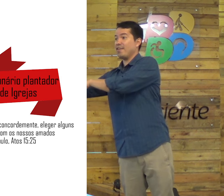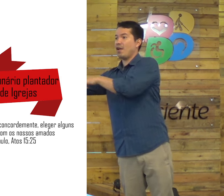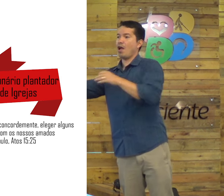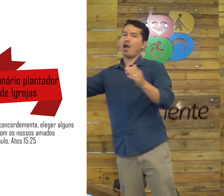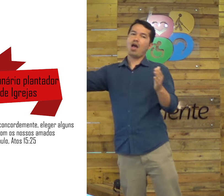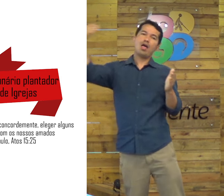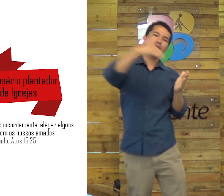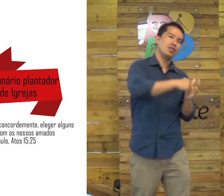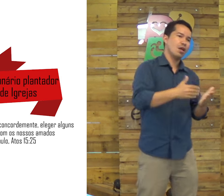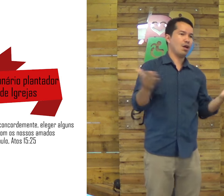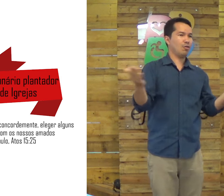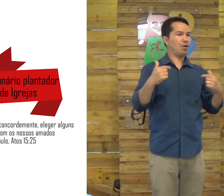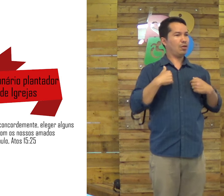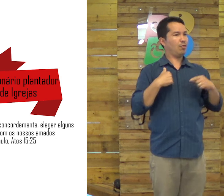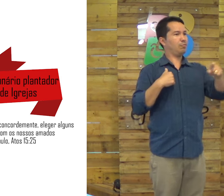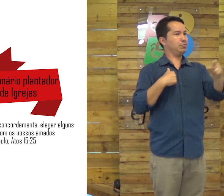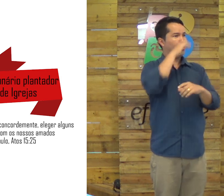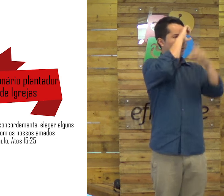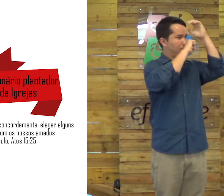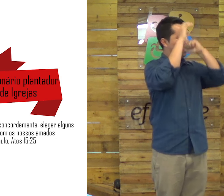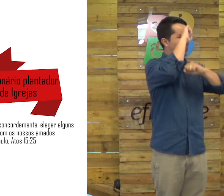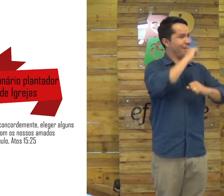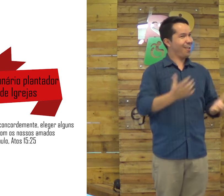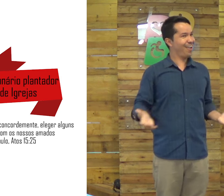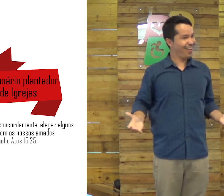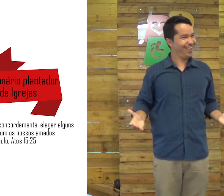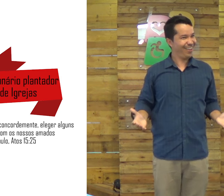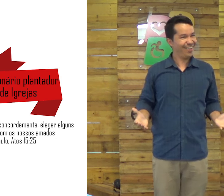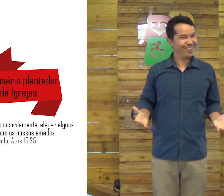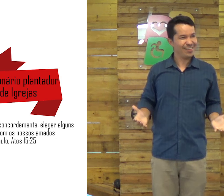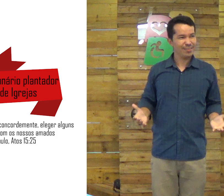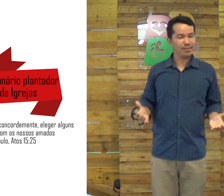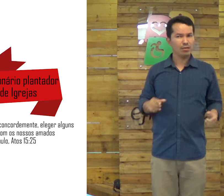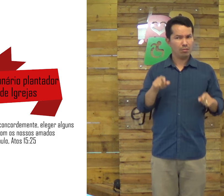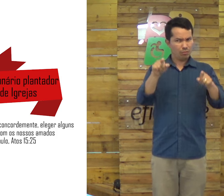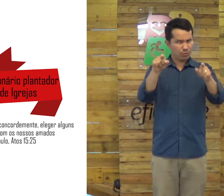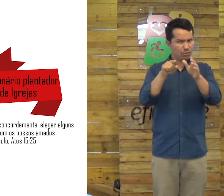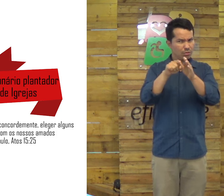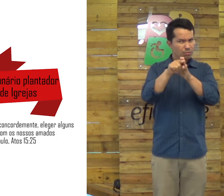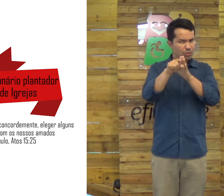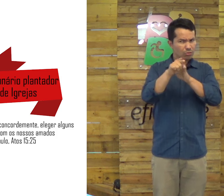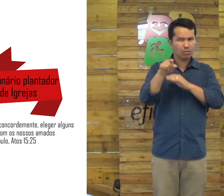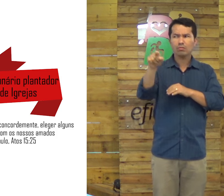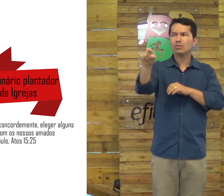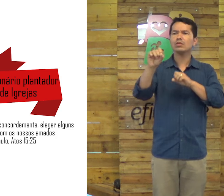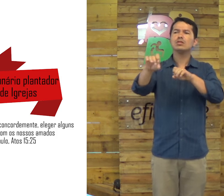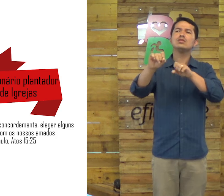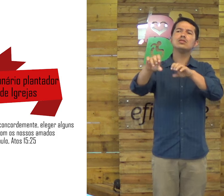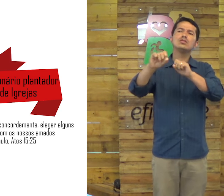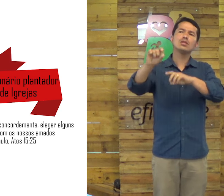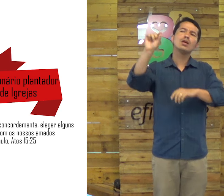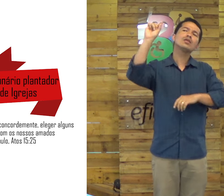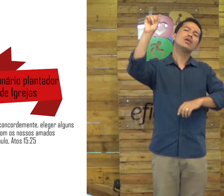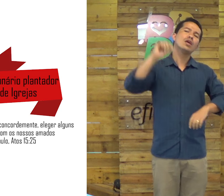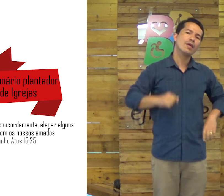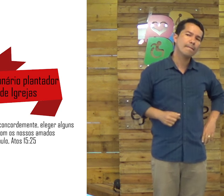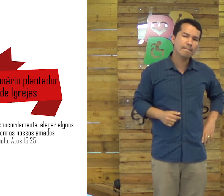Timóteo passou também, teve uma outra pessoa com quem ele entrou e assim o seguiu. Que legal, né? Mas eu pergunto para você, quem você tem